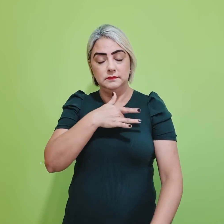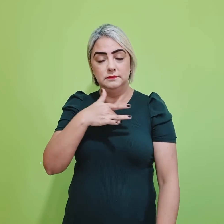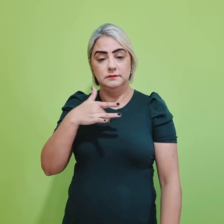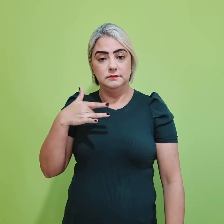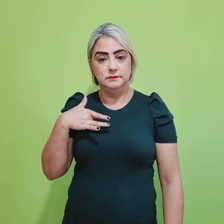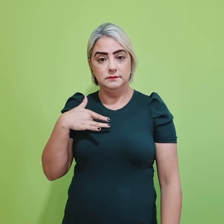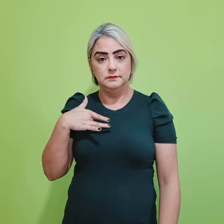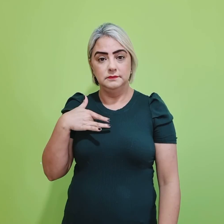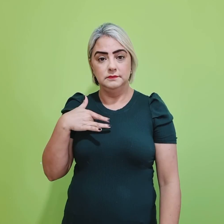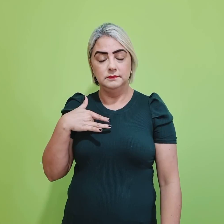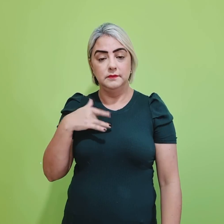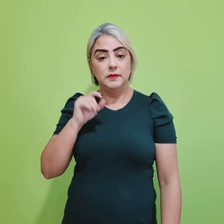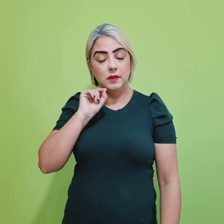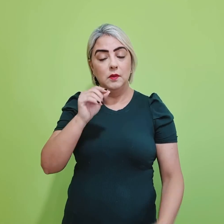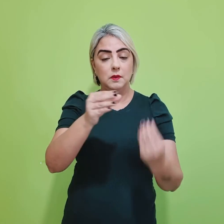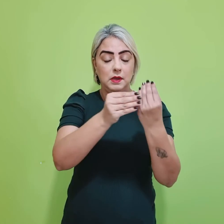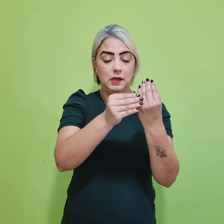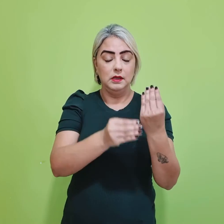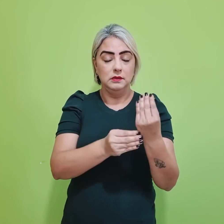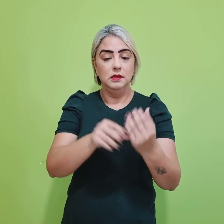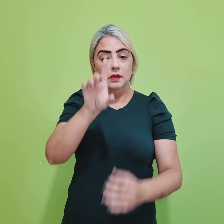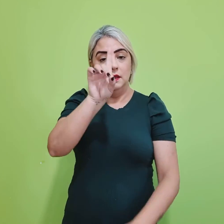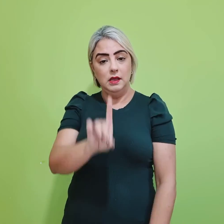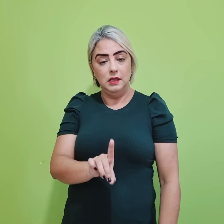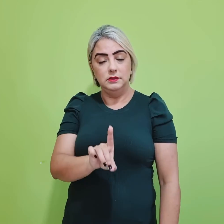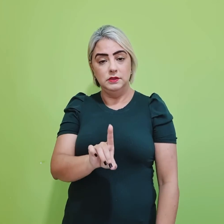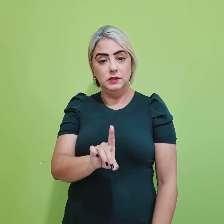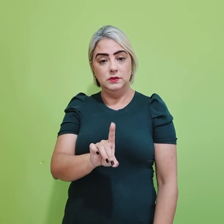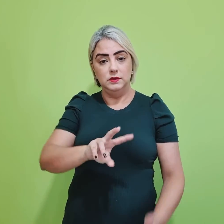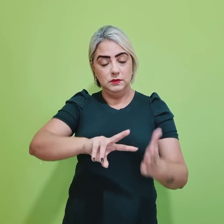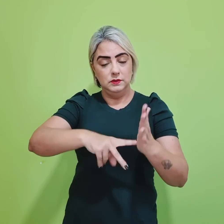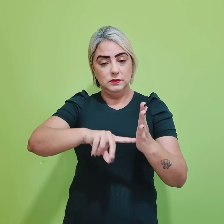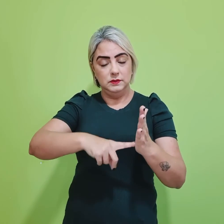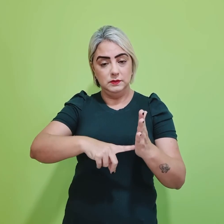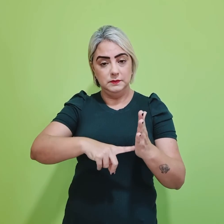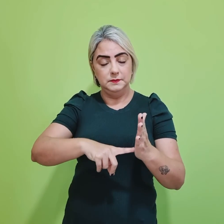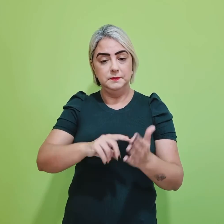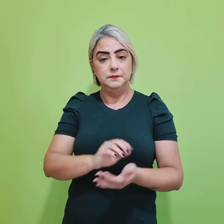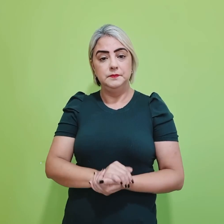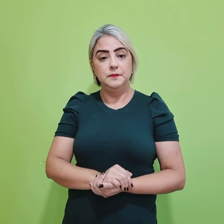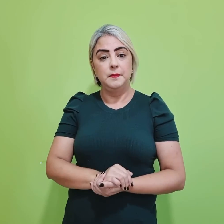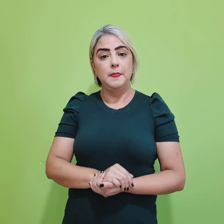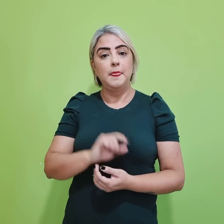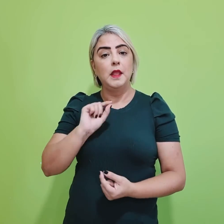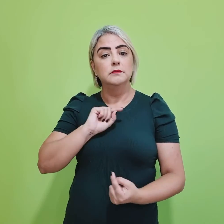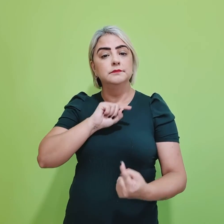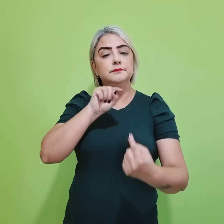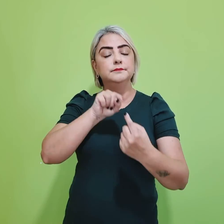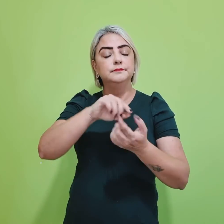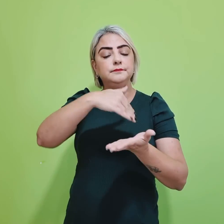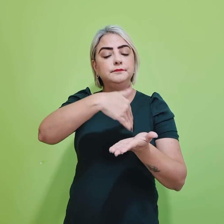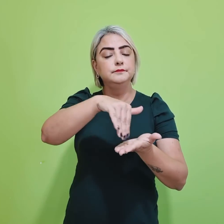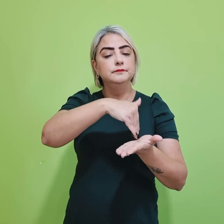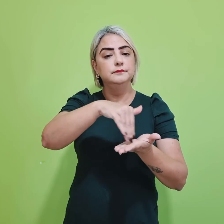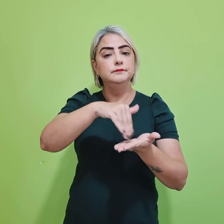insalubridade. Com ela, a diretoria colegiada do sindicato, por meio da